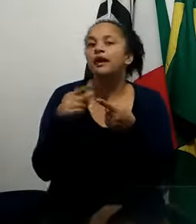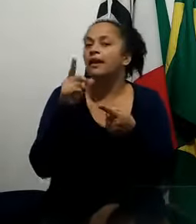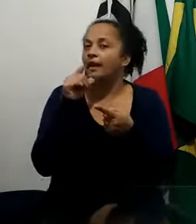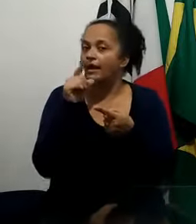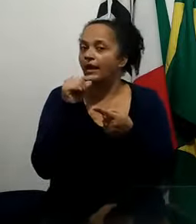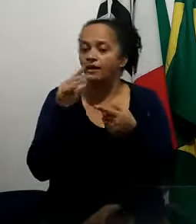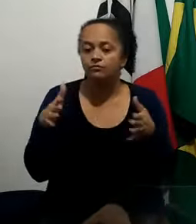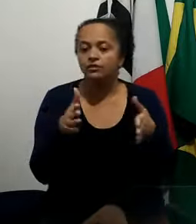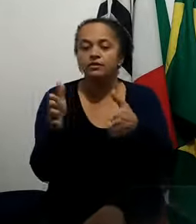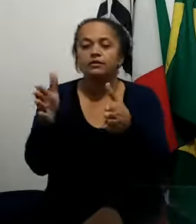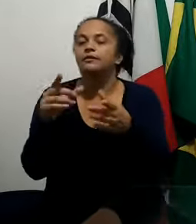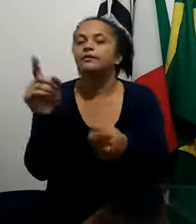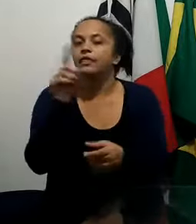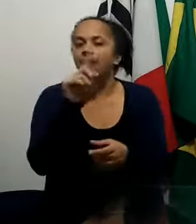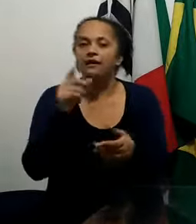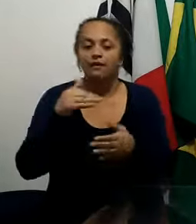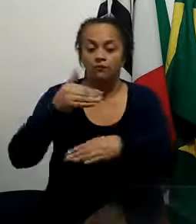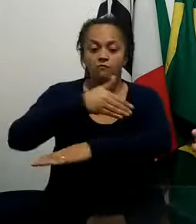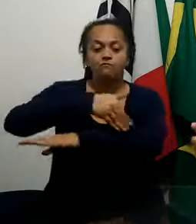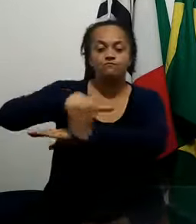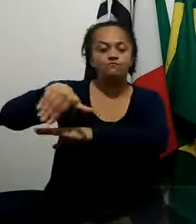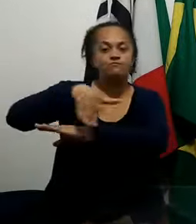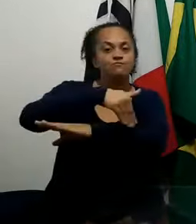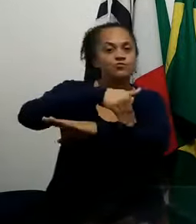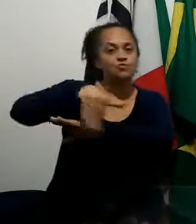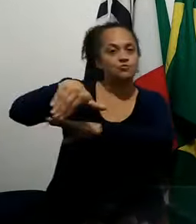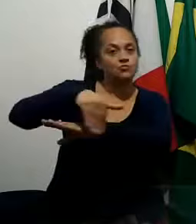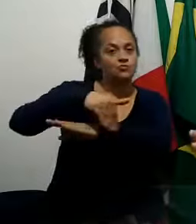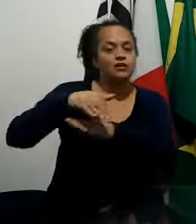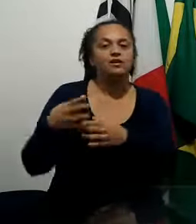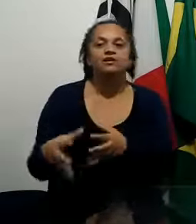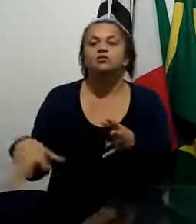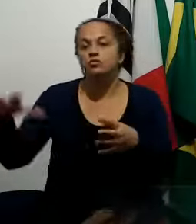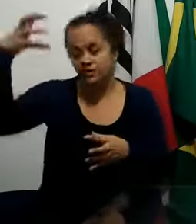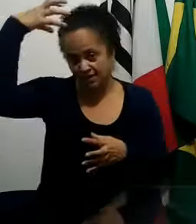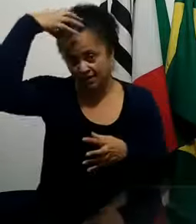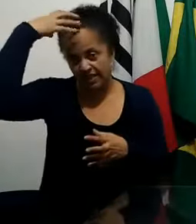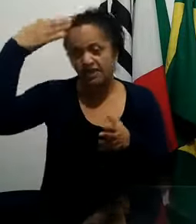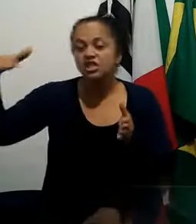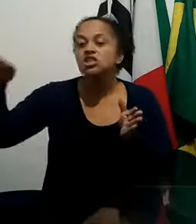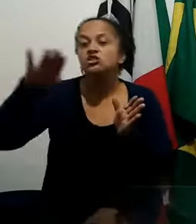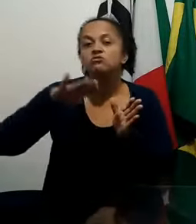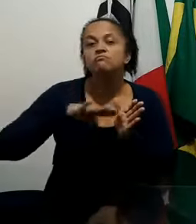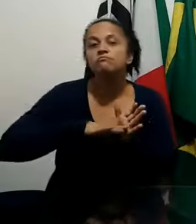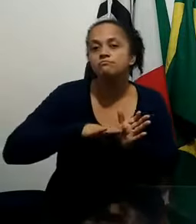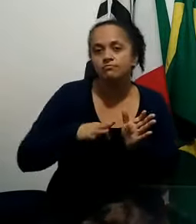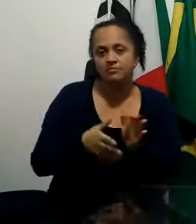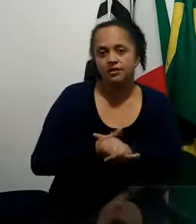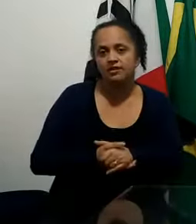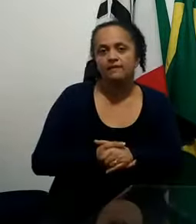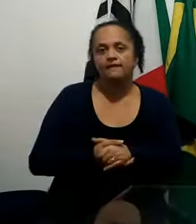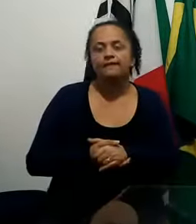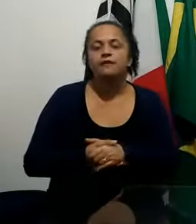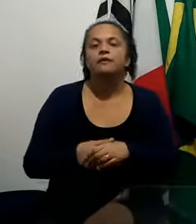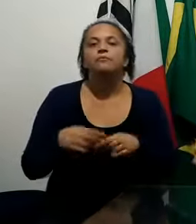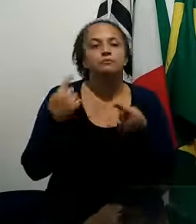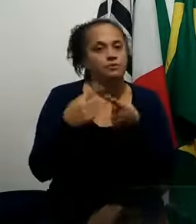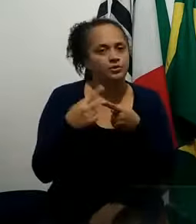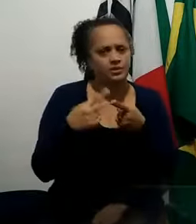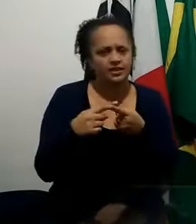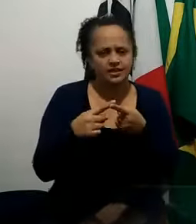do Oriente. Isso aqui, na verdade, é uma preparação do vale, né, para que o anticristo